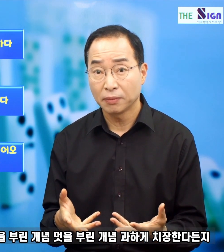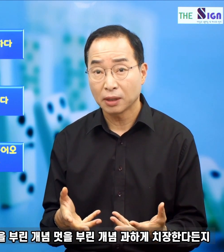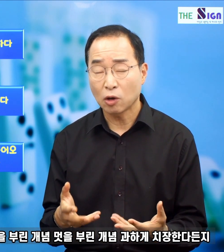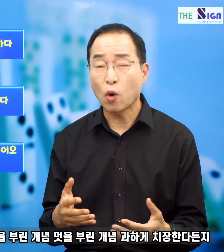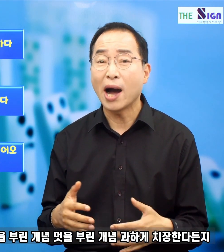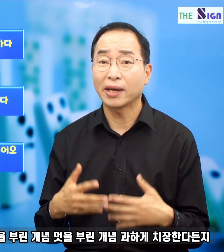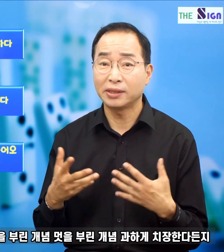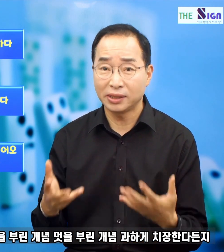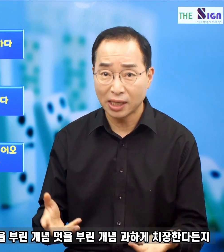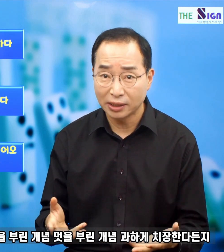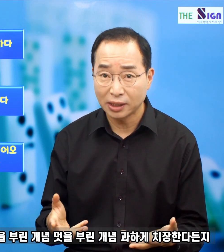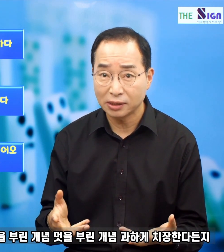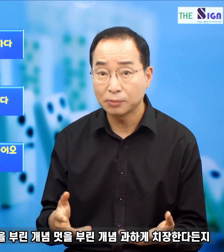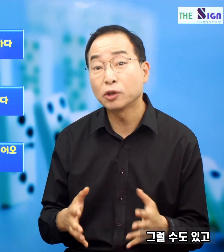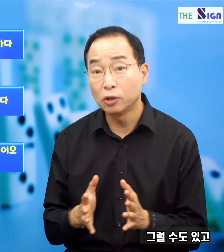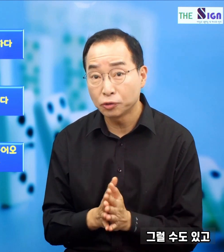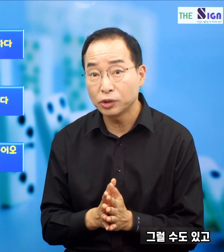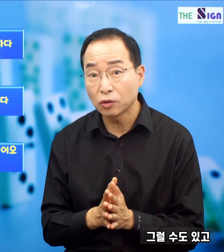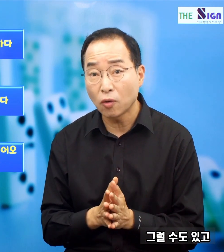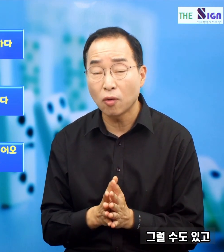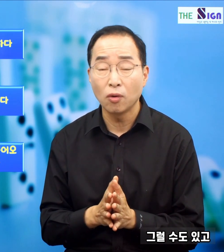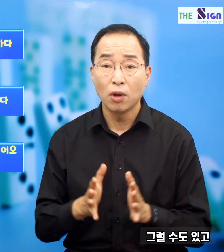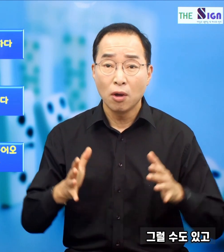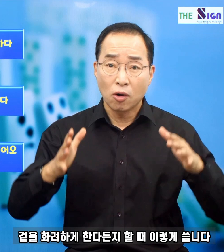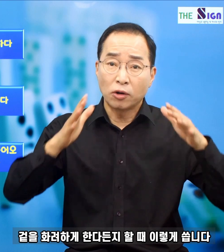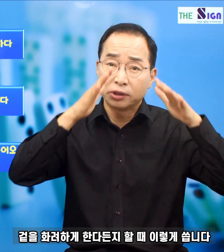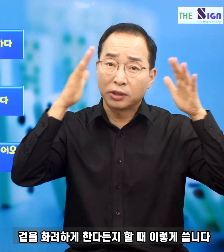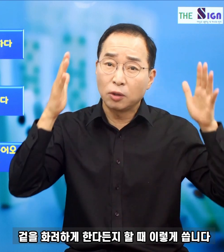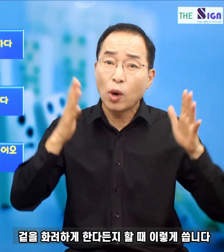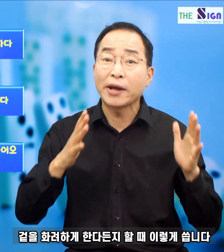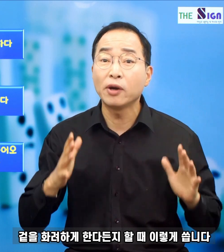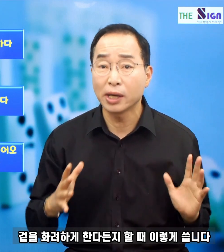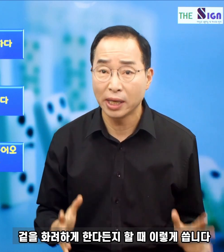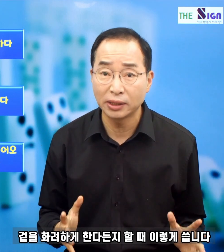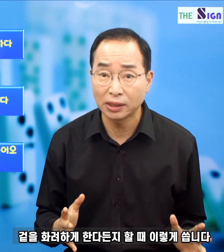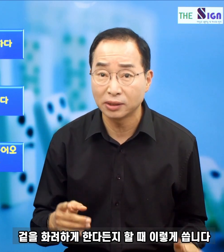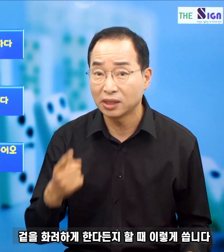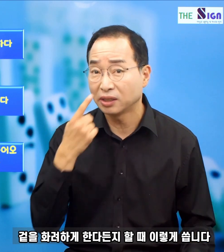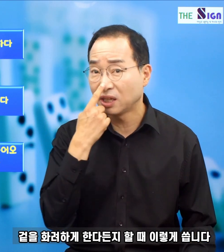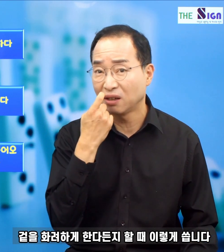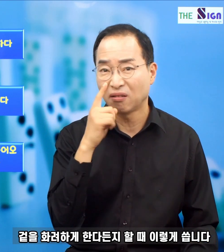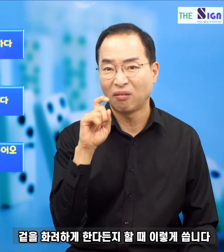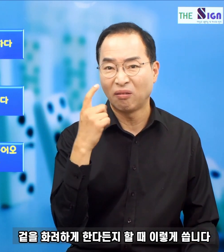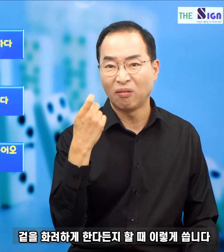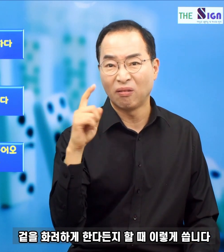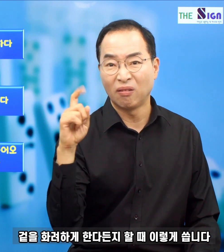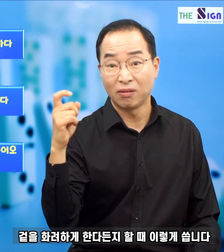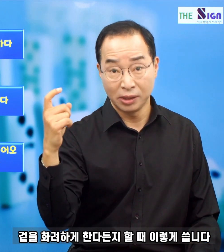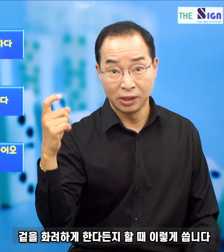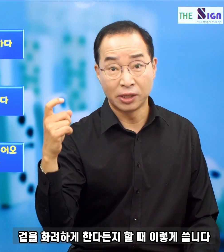그러니까 과하게 치장한다든지 뭐 그럴 수도 있고, 겉을 화려하게 한다든지 할 때 이렇게